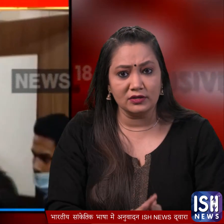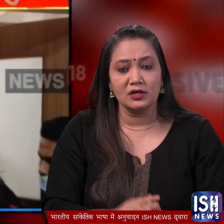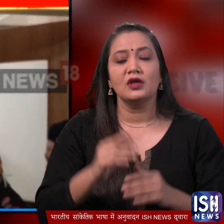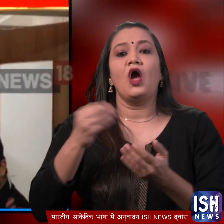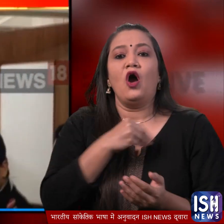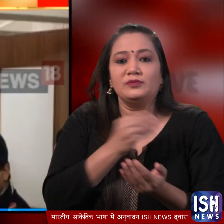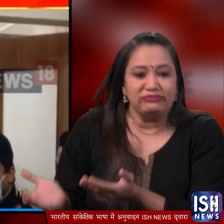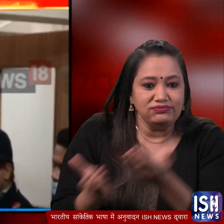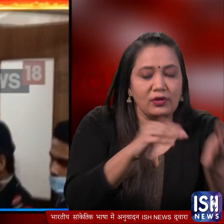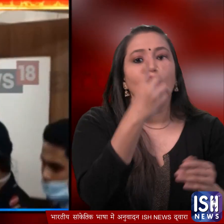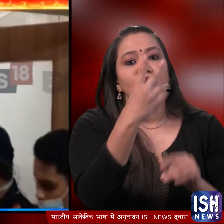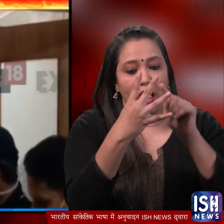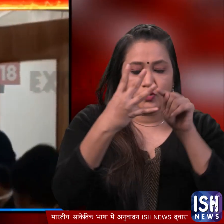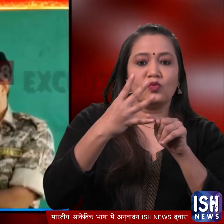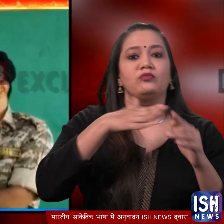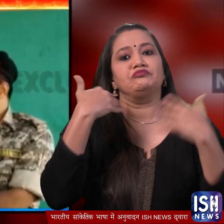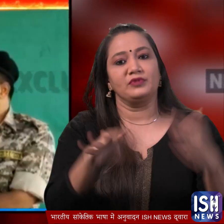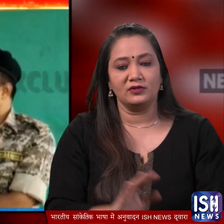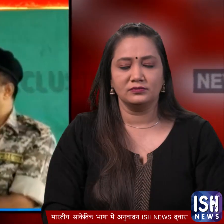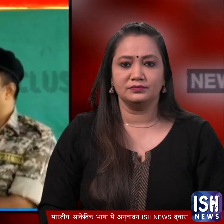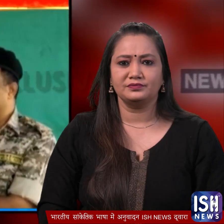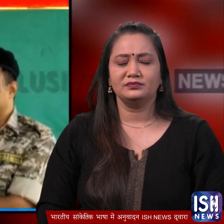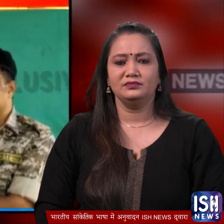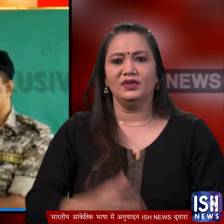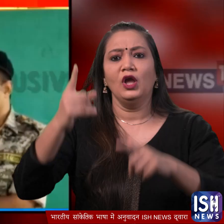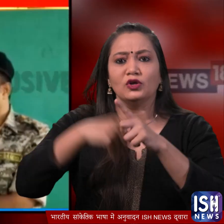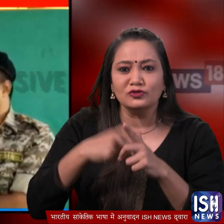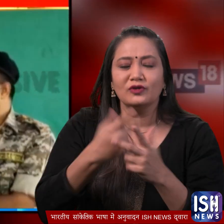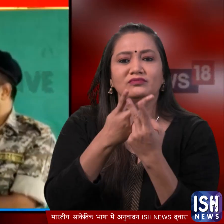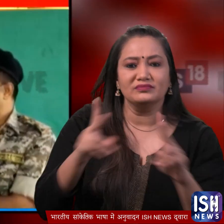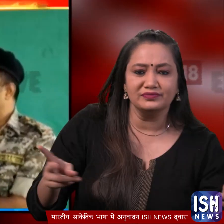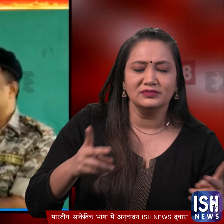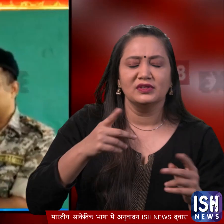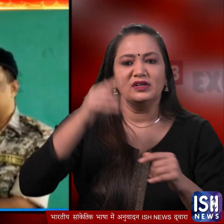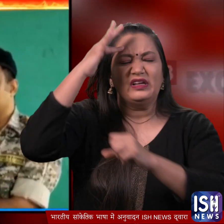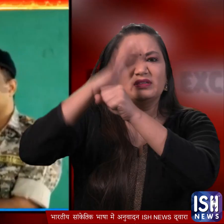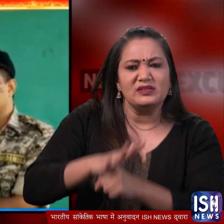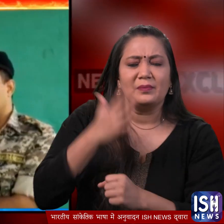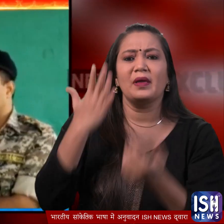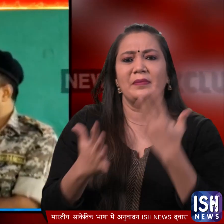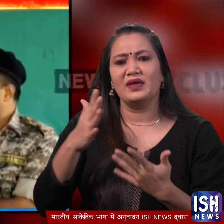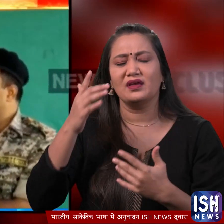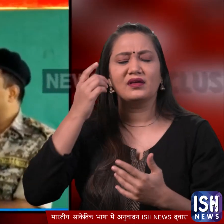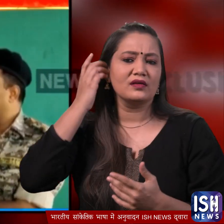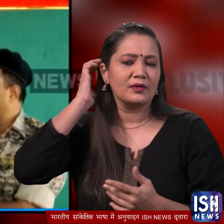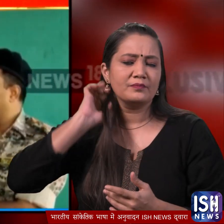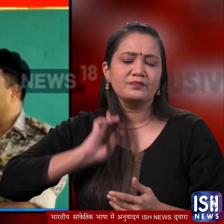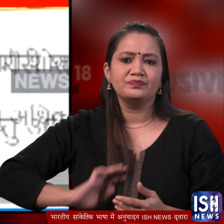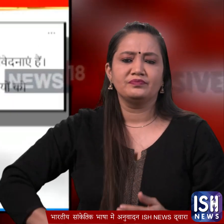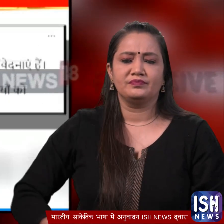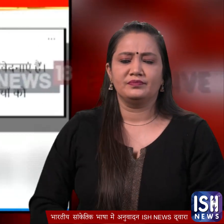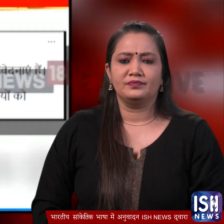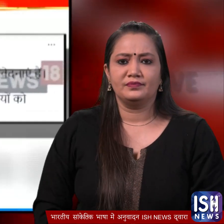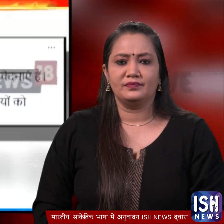ने अस्पताल में इलाज के दौरान दम तोड़ दिया। हंसी मजाक में इस तरीके से ये मानसिक शायद अवसाद की स्थिति में आया